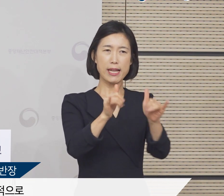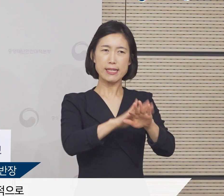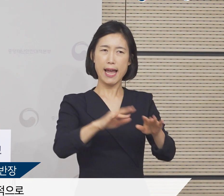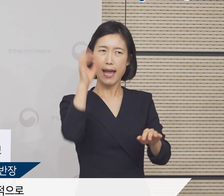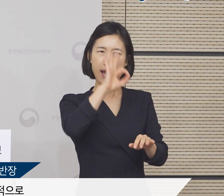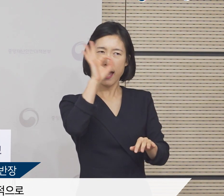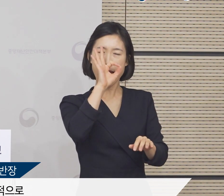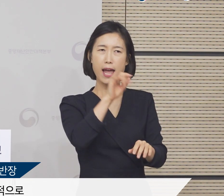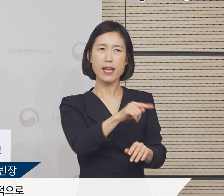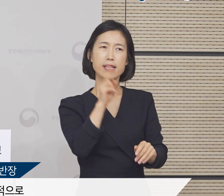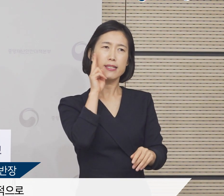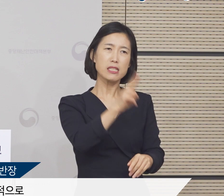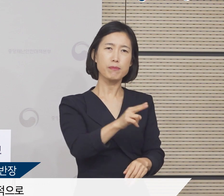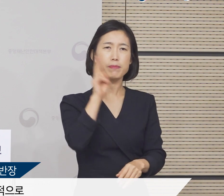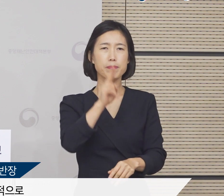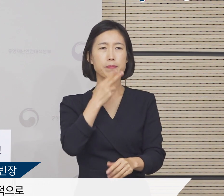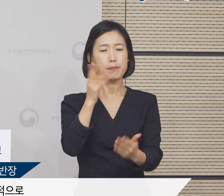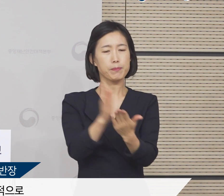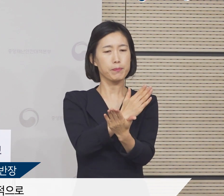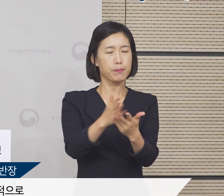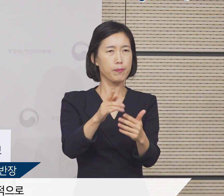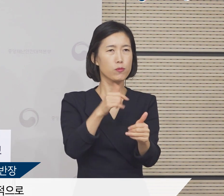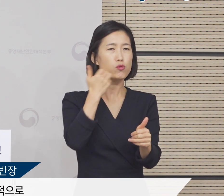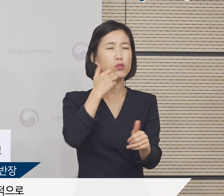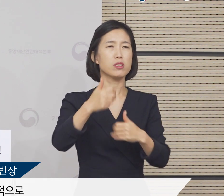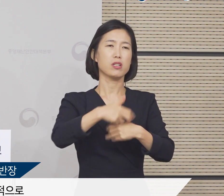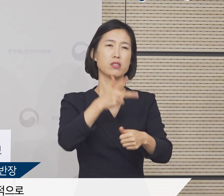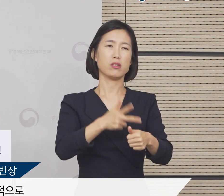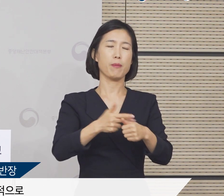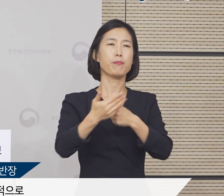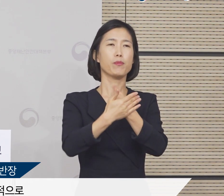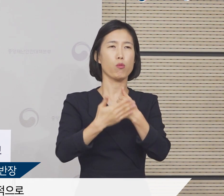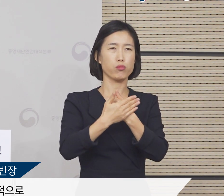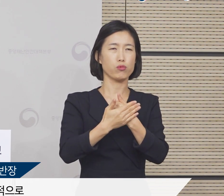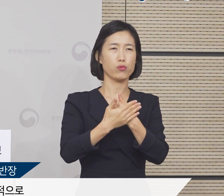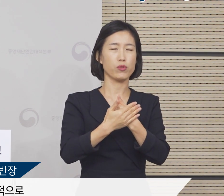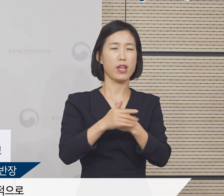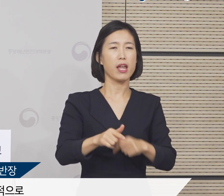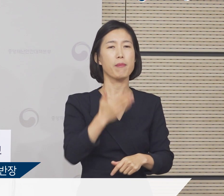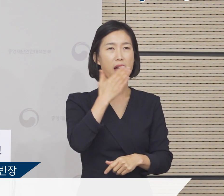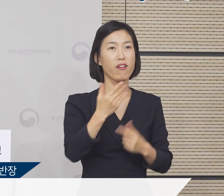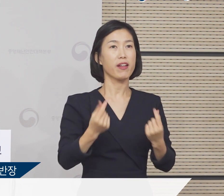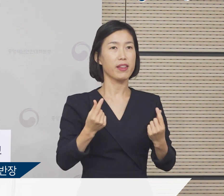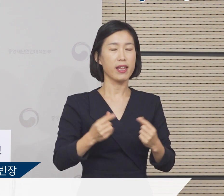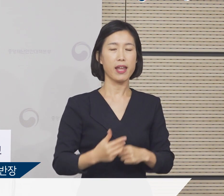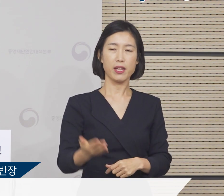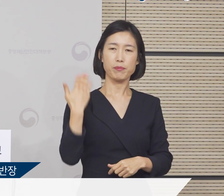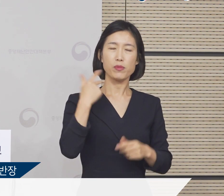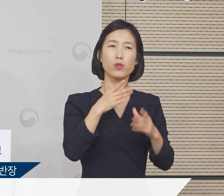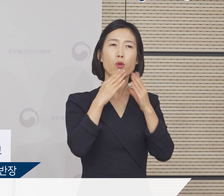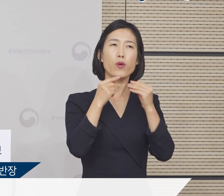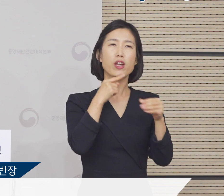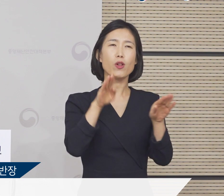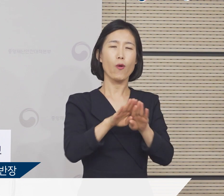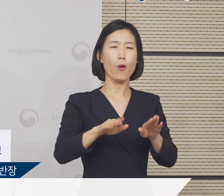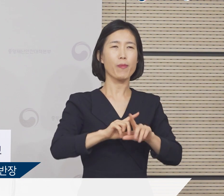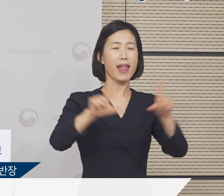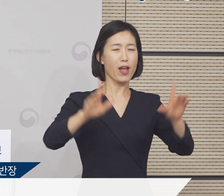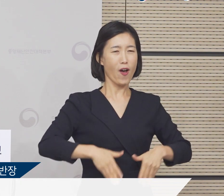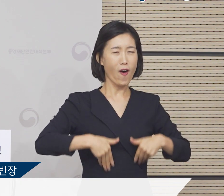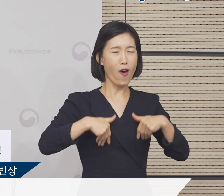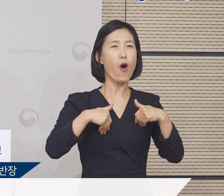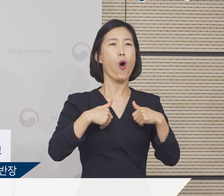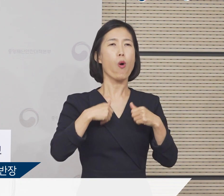중증도에 따라 안정적으로 치료한 의료진들이 있었기에 가능하였습니다. 지난 주말 따뜻한 봄 날씨에도